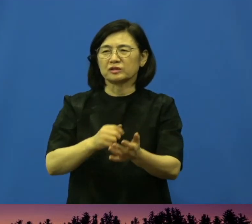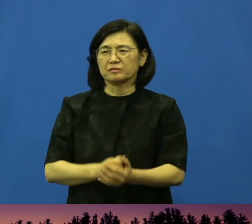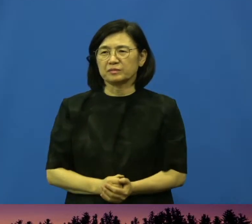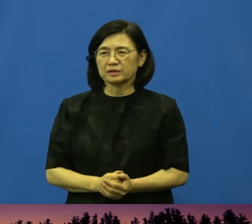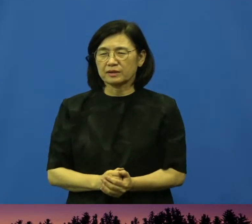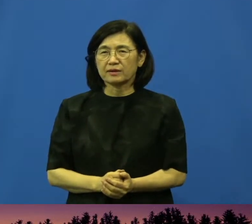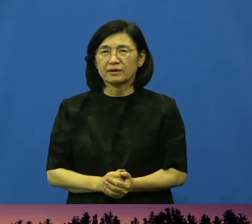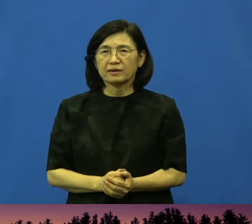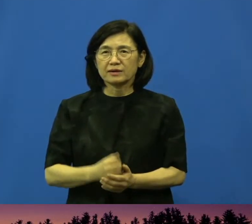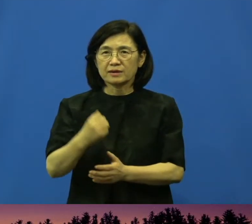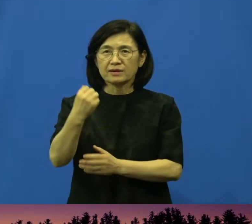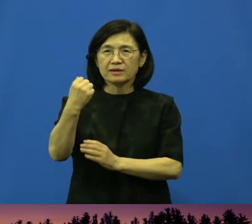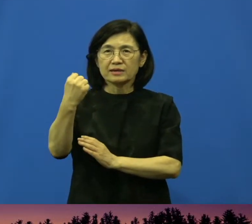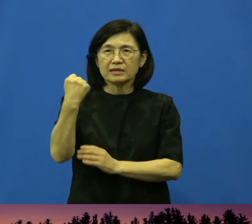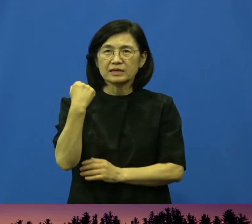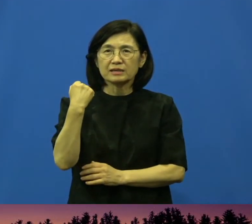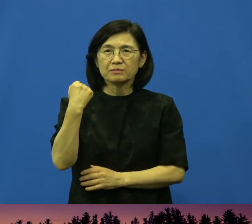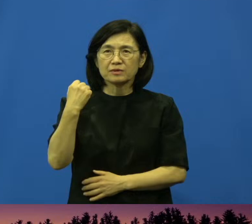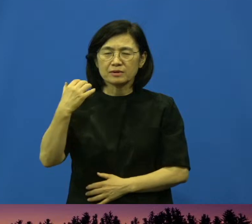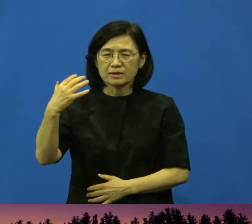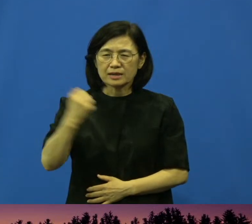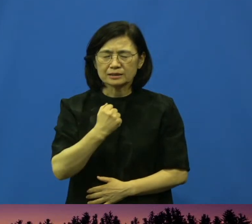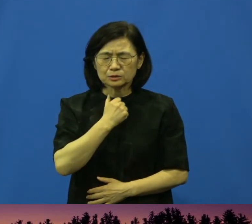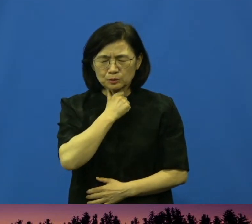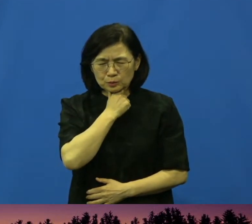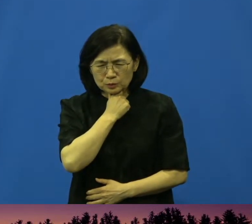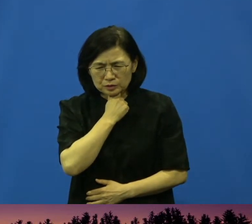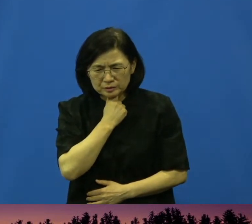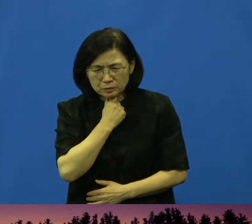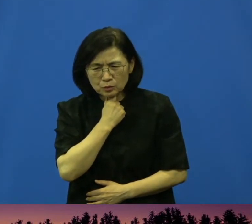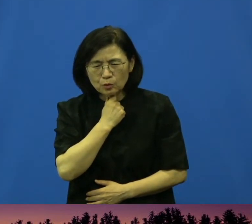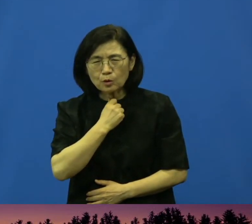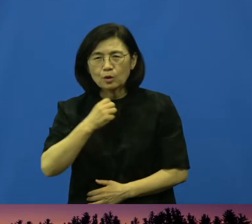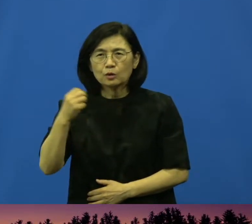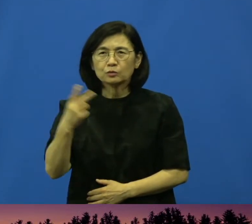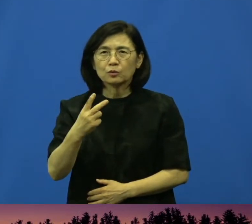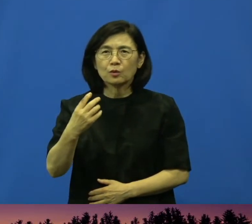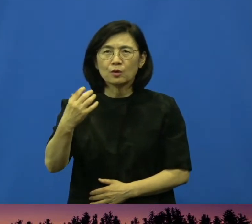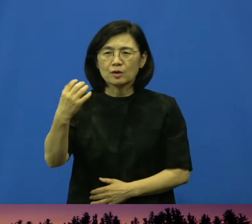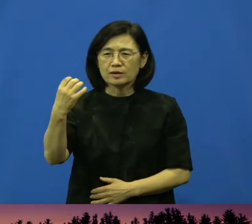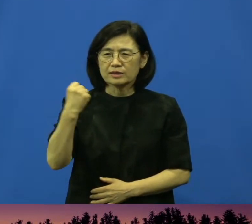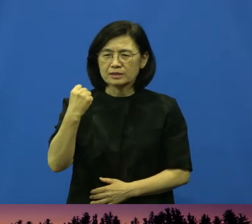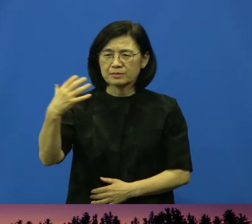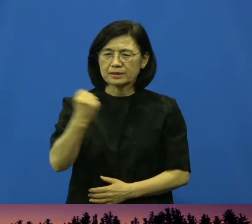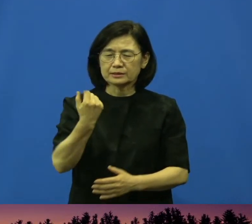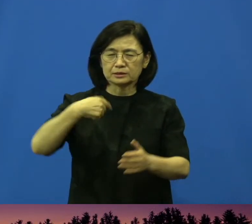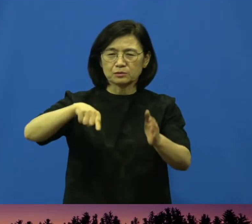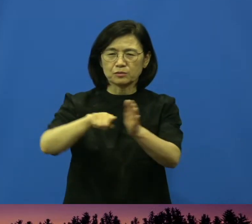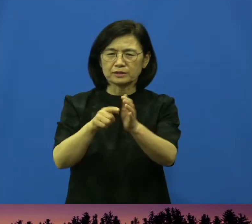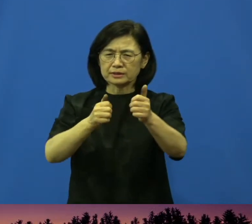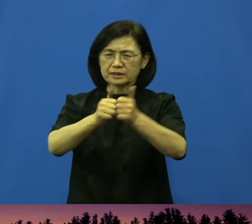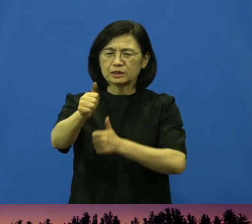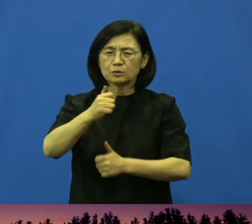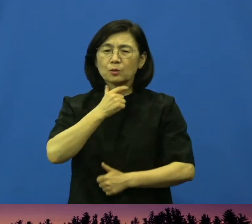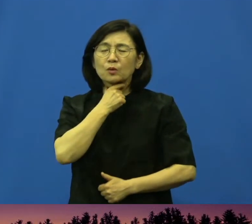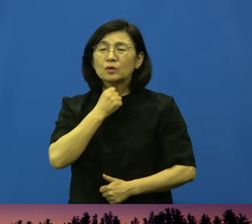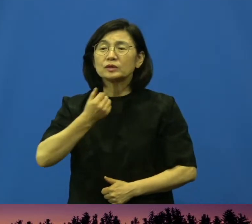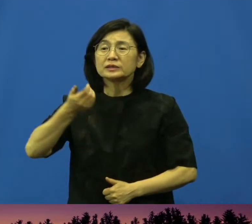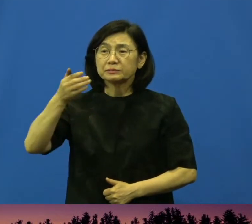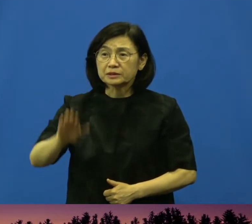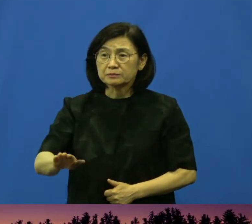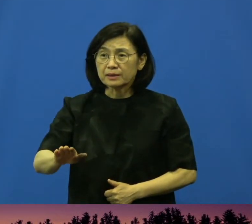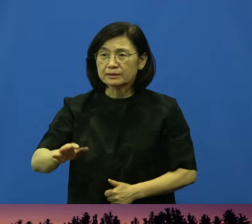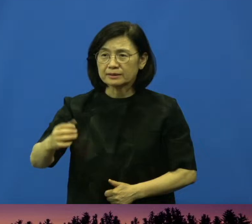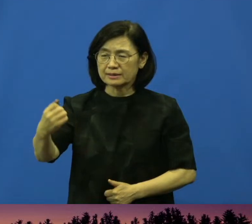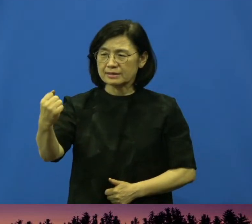한계. 힘을 가지고 싶고 그 힘을 가져서 이기고 싶은데, 문제는 그 힘을 가졌을